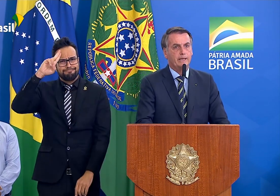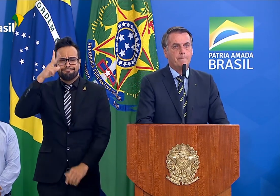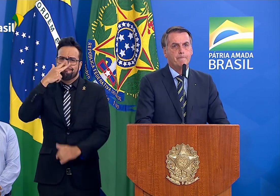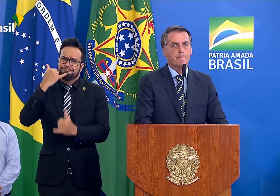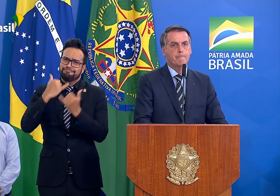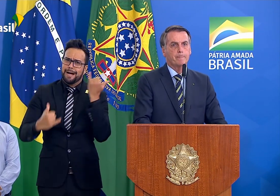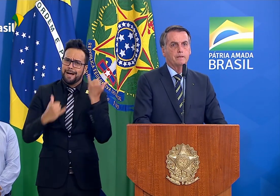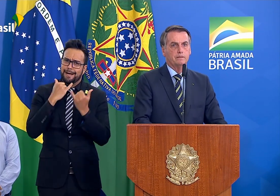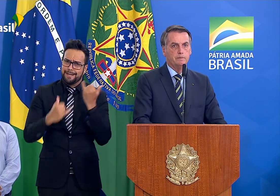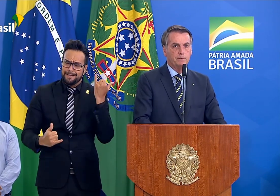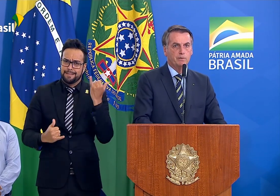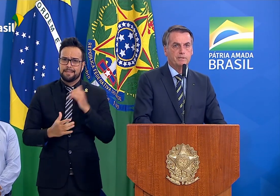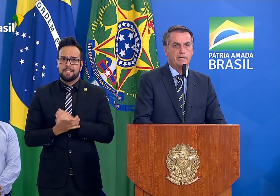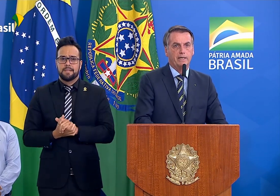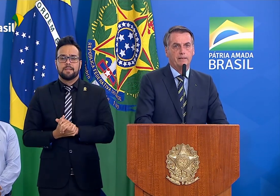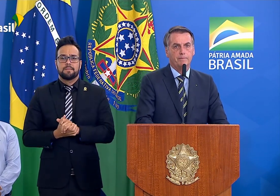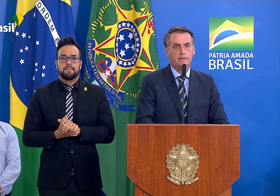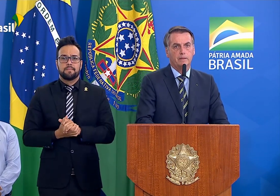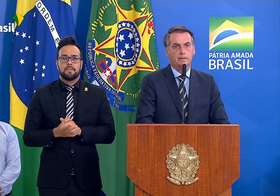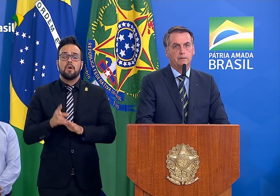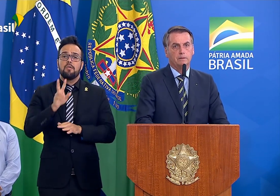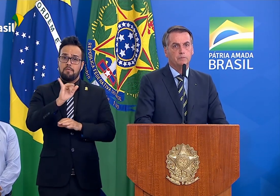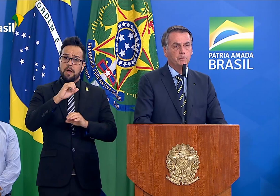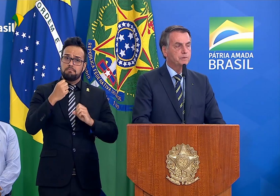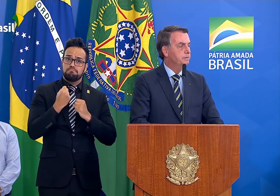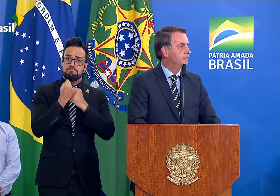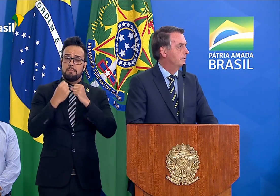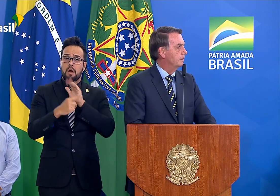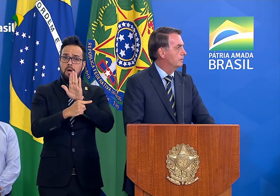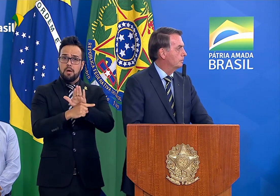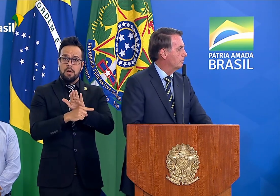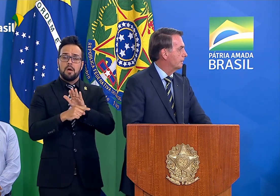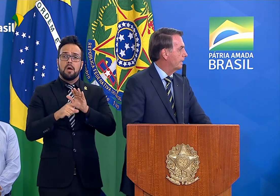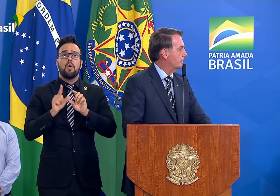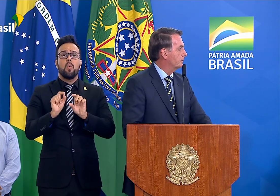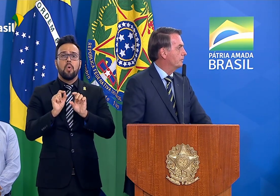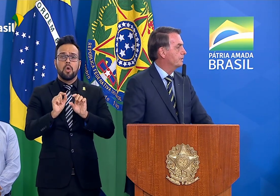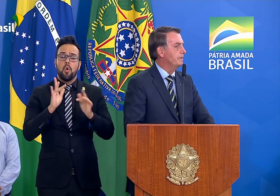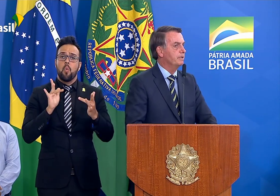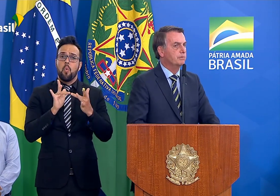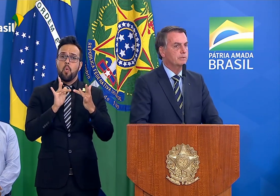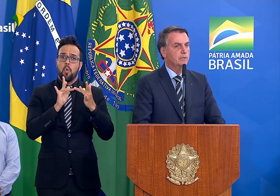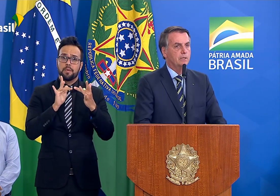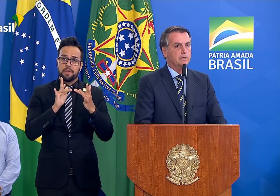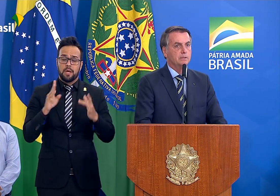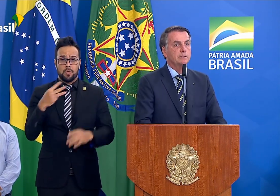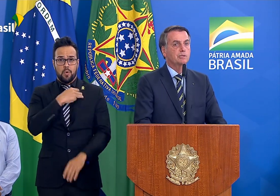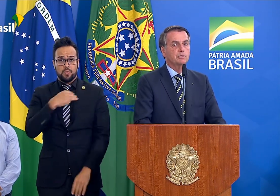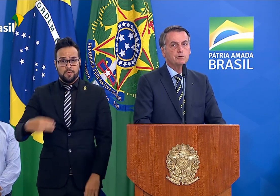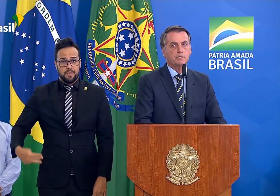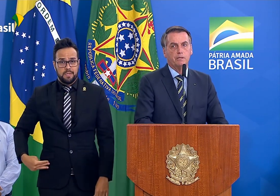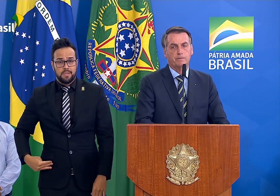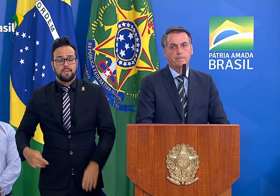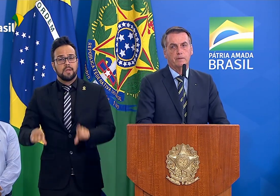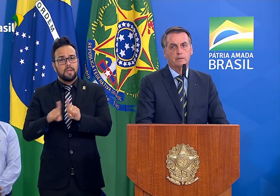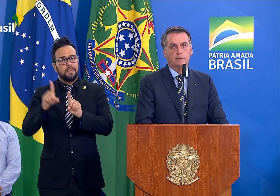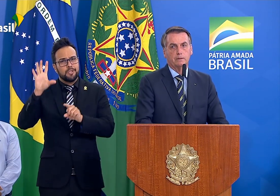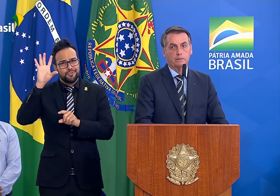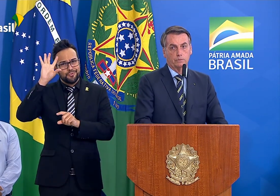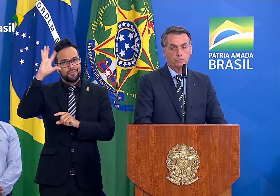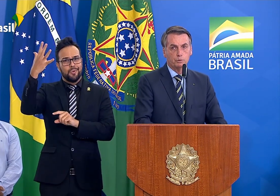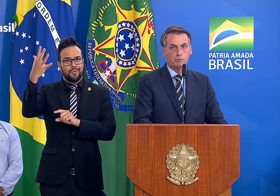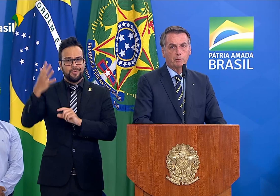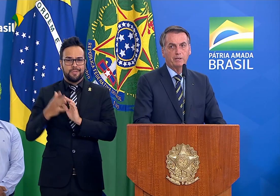Coordenará e me auxiliará, e muito, no contato com os ministros e na solução